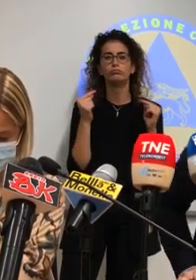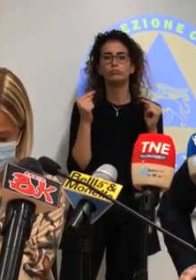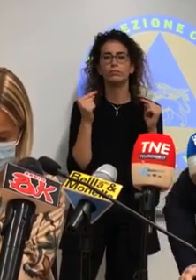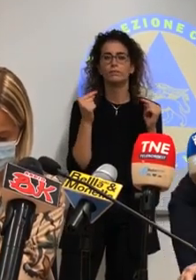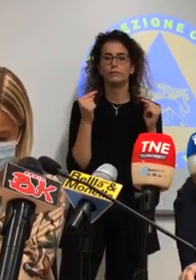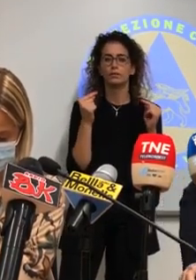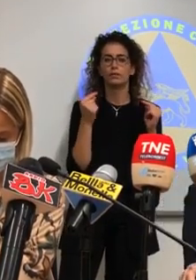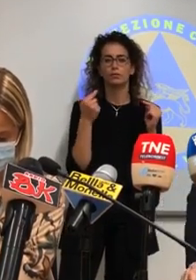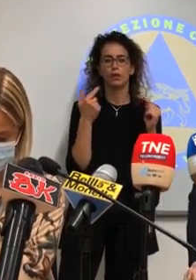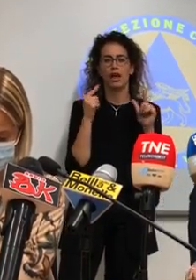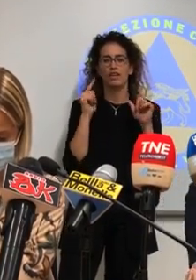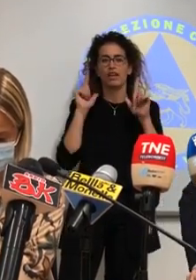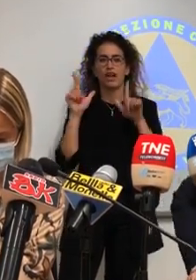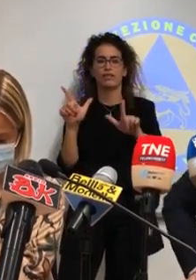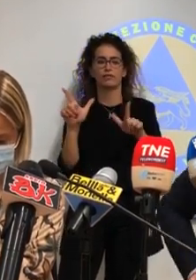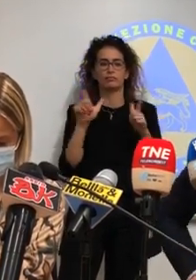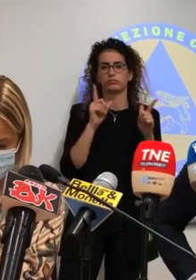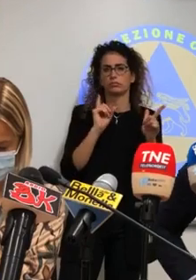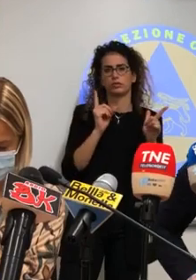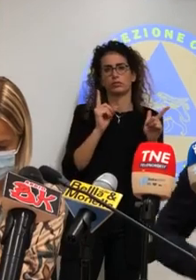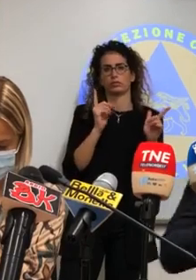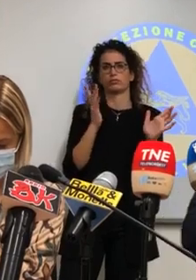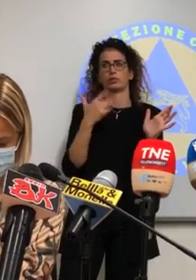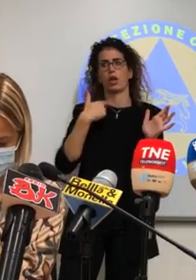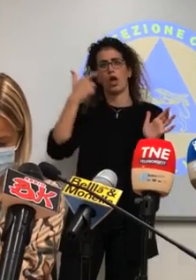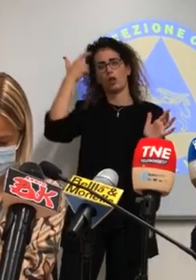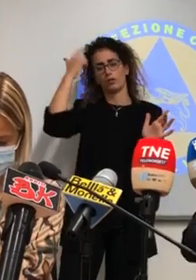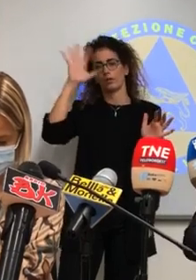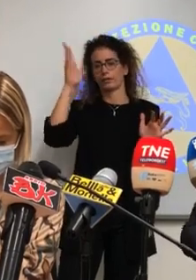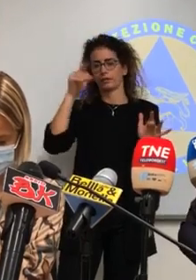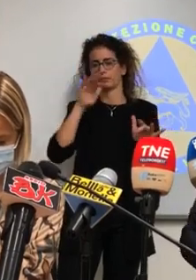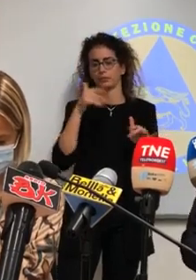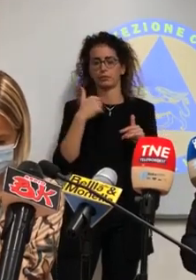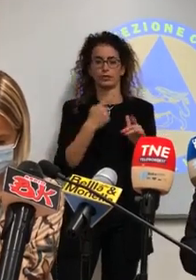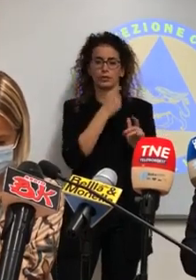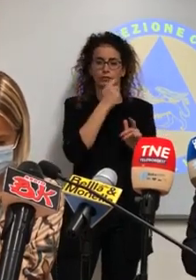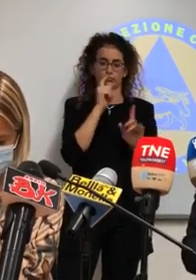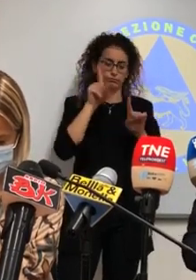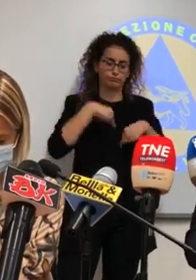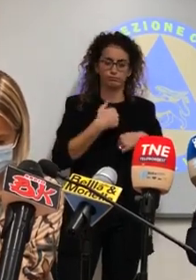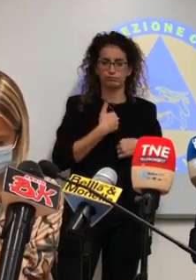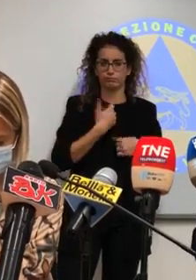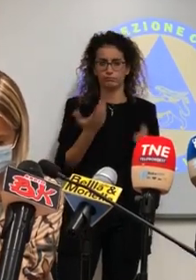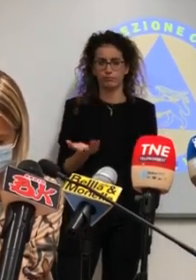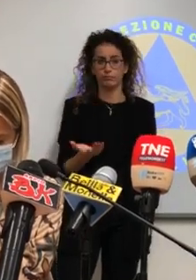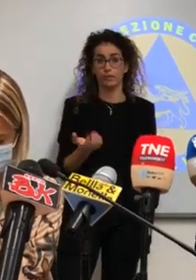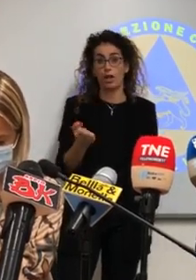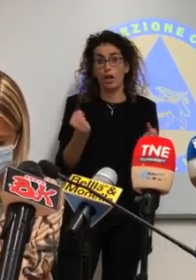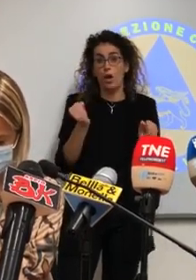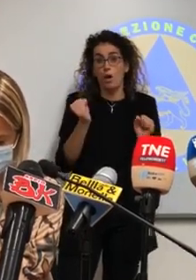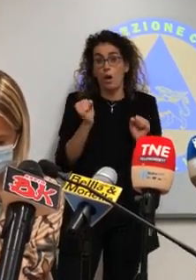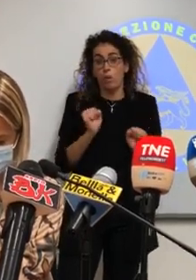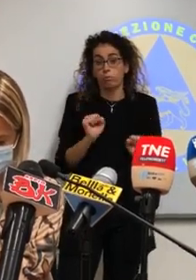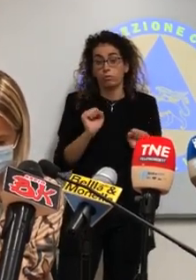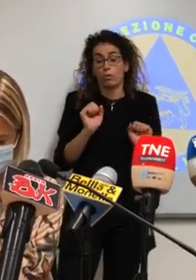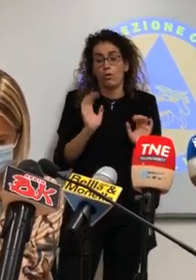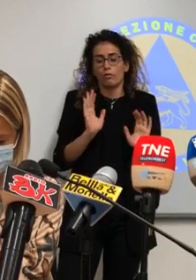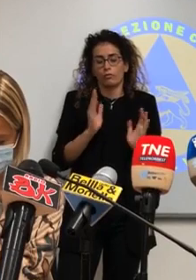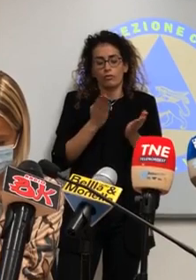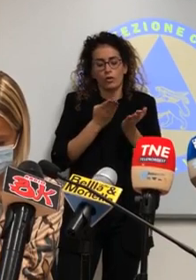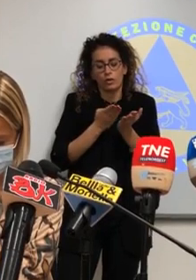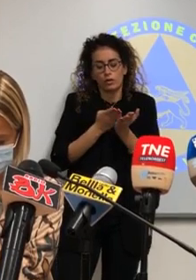anche nei toni e che il governo riconoscesse, ad esempio, ho fatto l'esempio di test fai da te, forse riusciremo a fare un po' di percorso